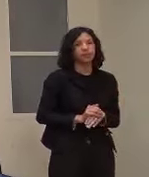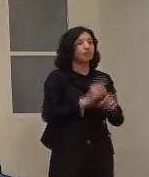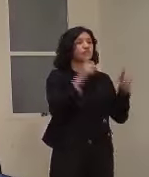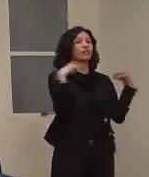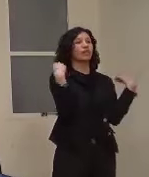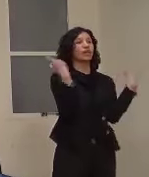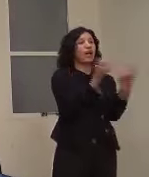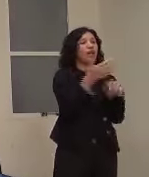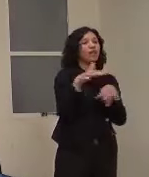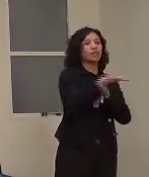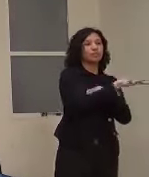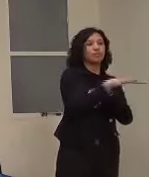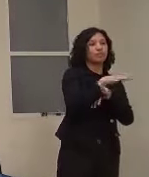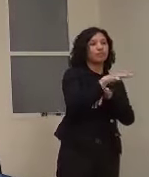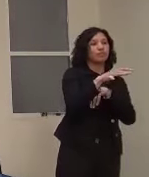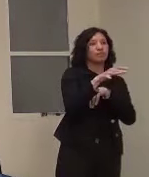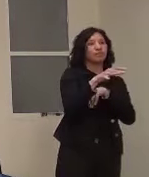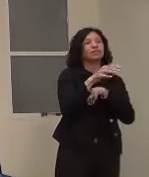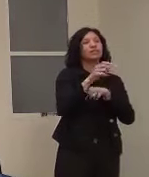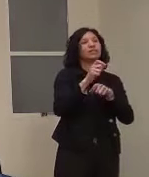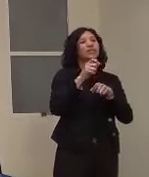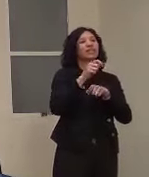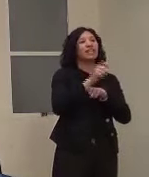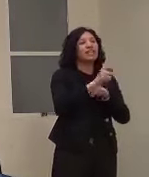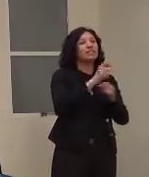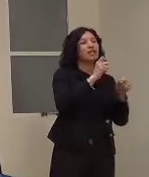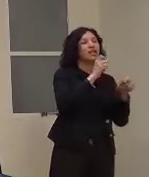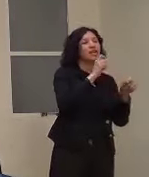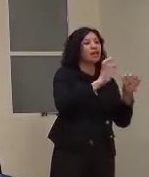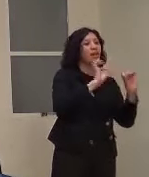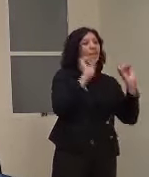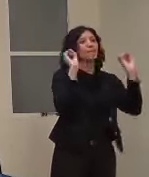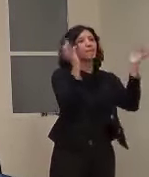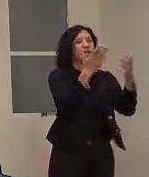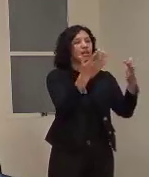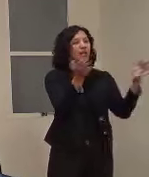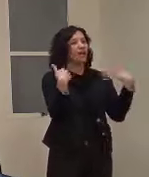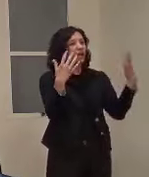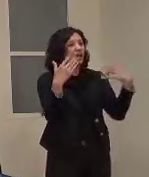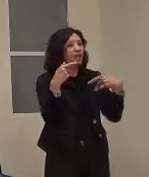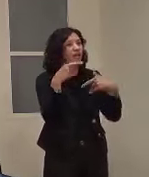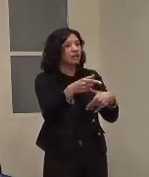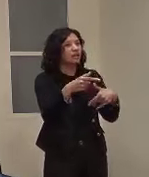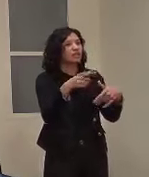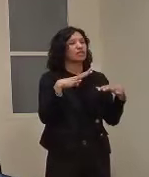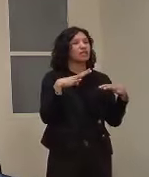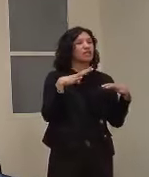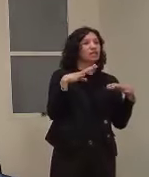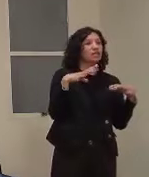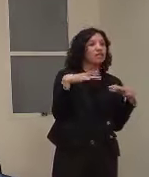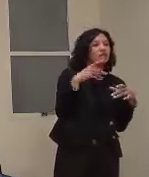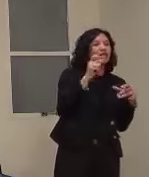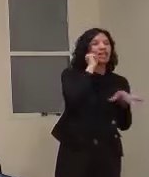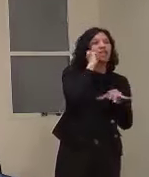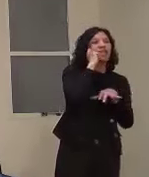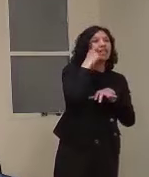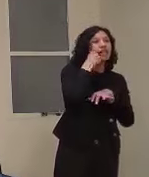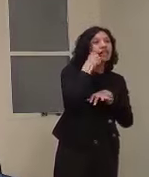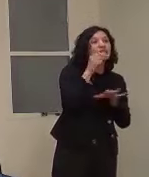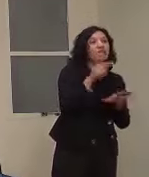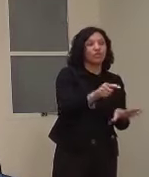aulas son un espacio que se ha mejorado para este fin el ambiente es cálido confortable el equipamiento fue bonito y